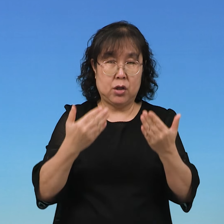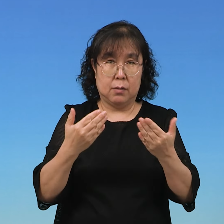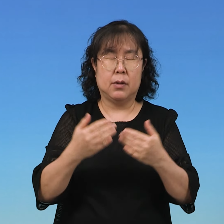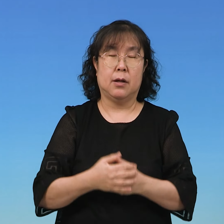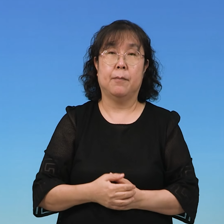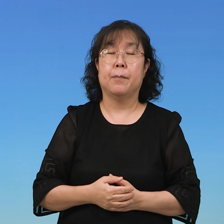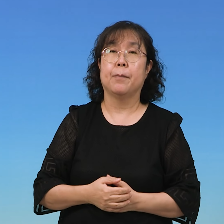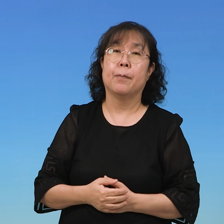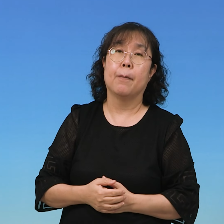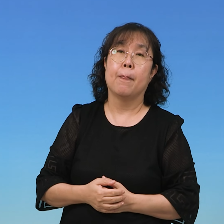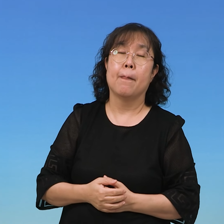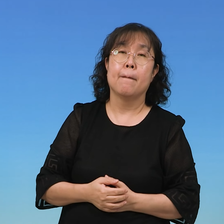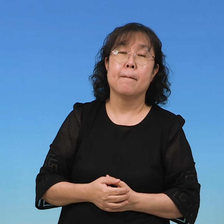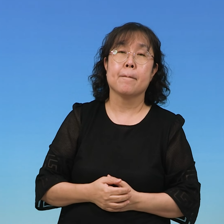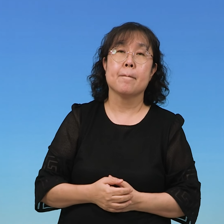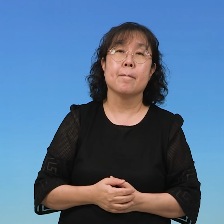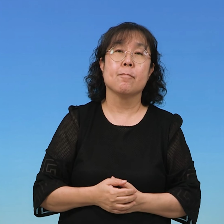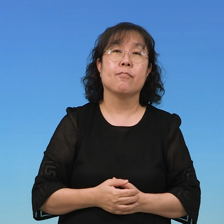됐겠냐고요.